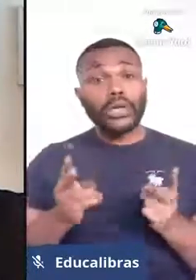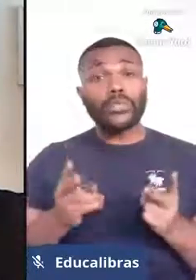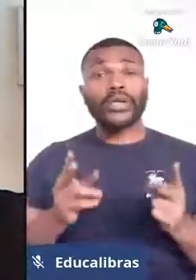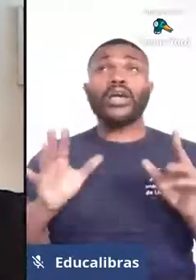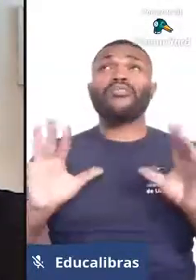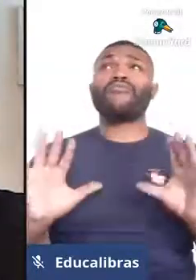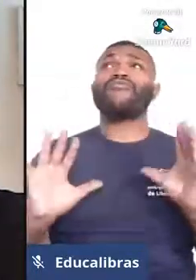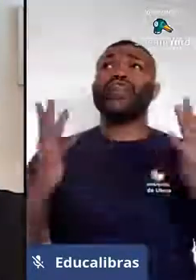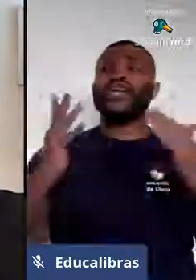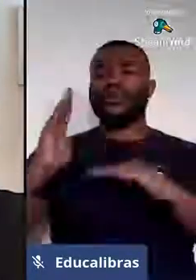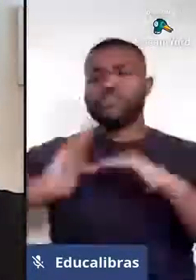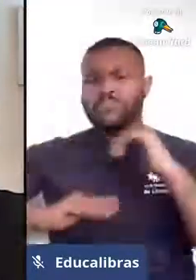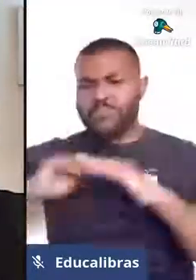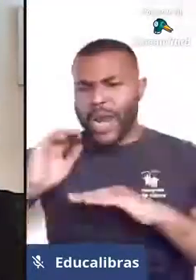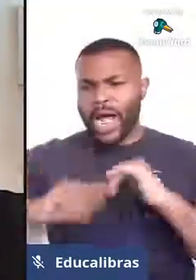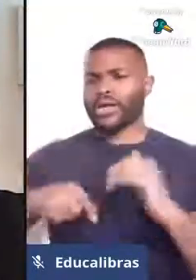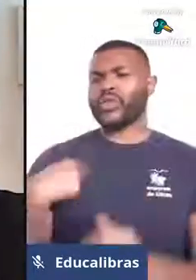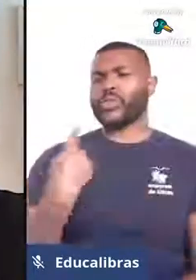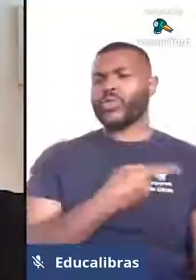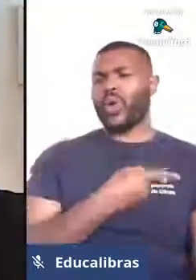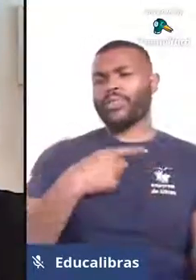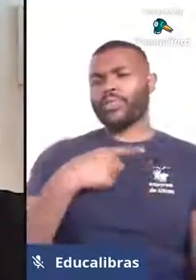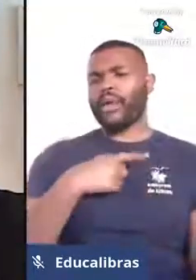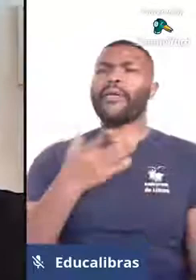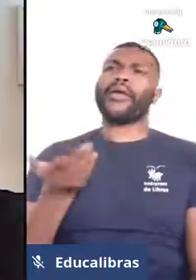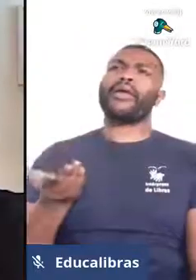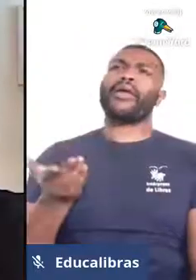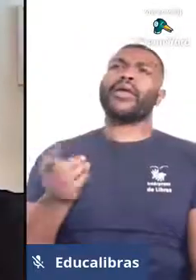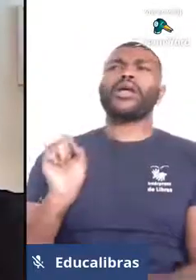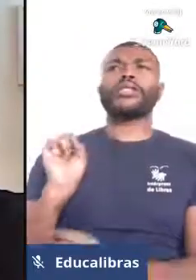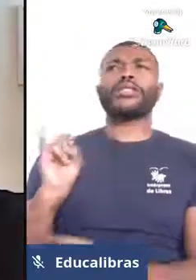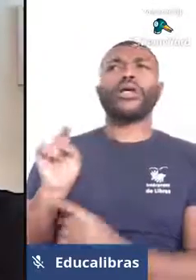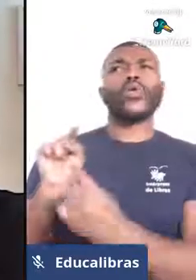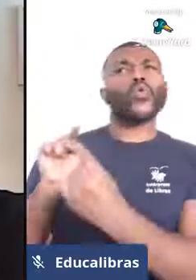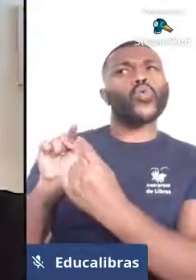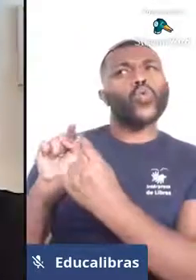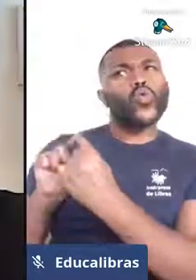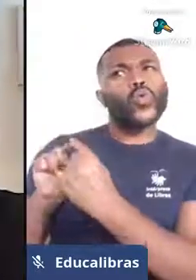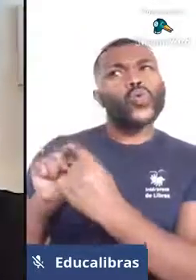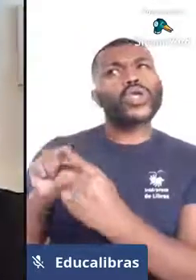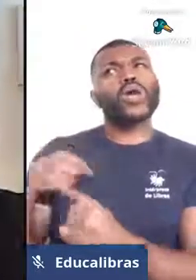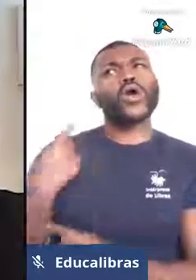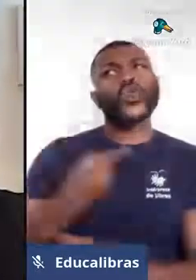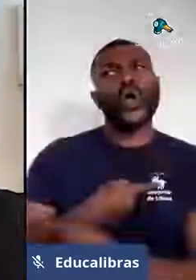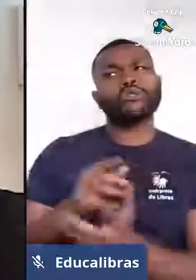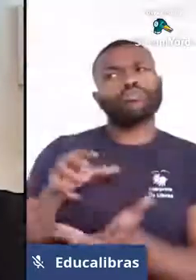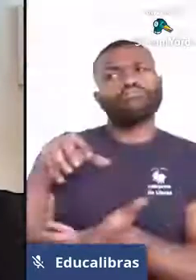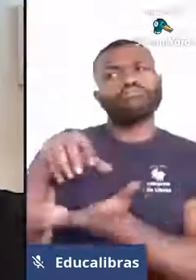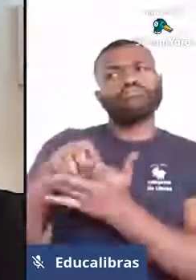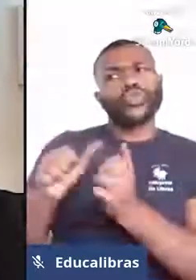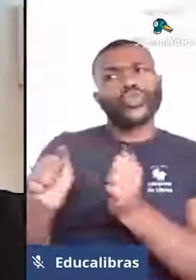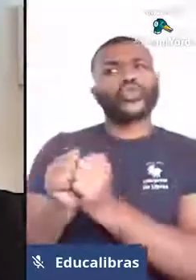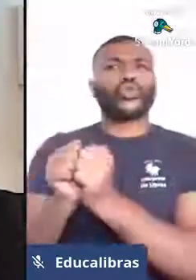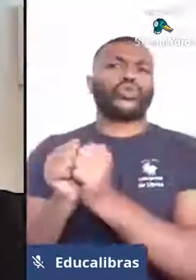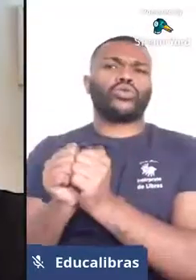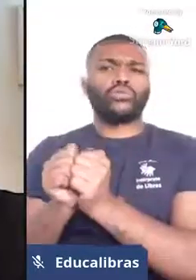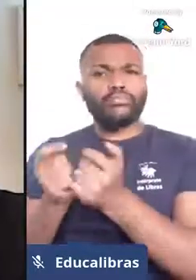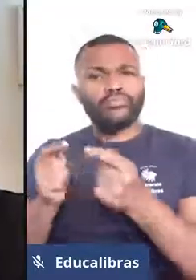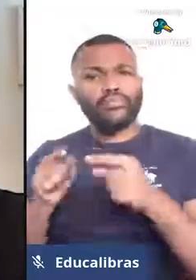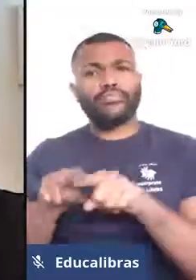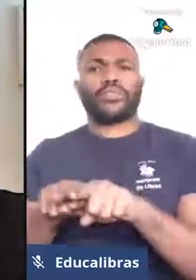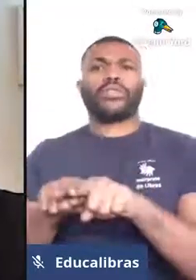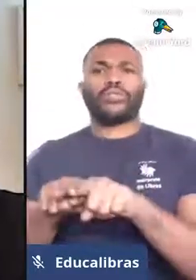ações que nós fazemos, só fazem sentido se a gente fizer com essas organizações, se tiver todo mundo